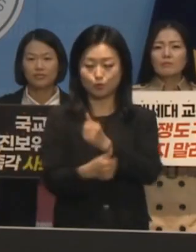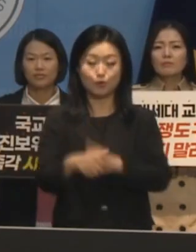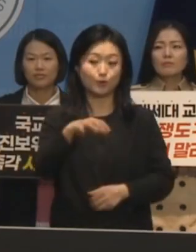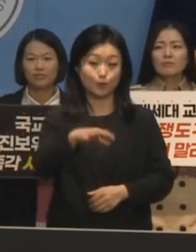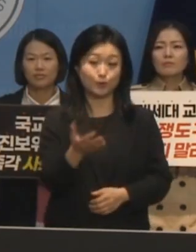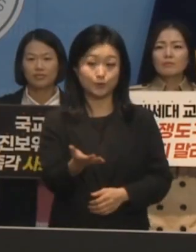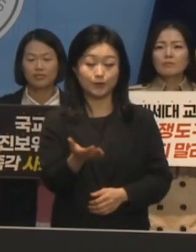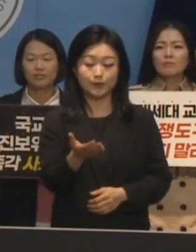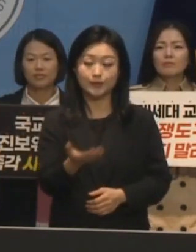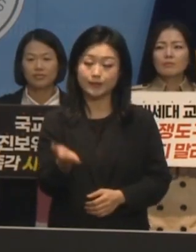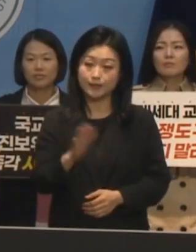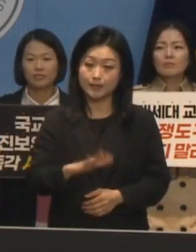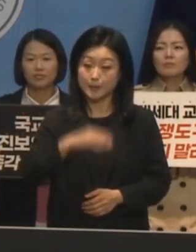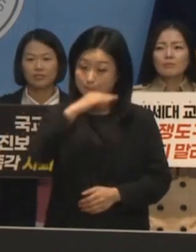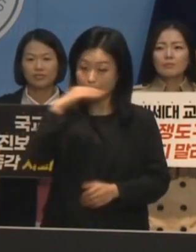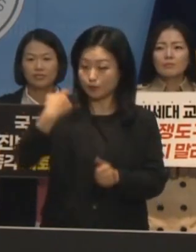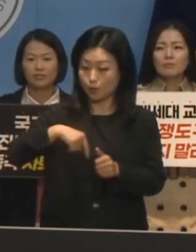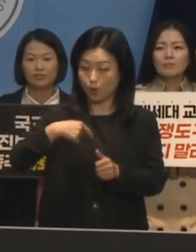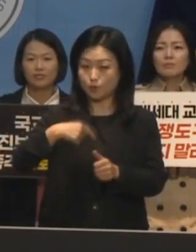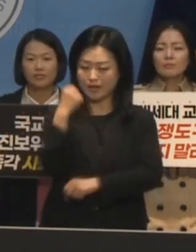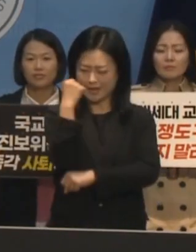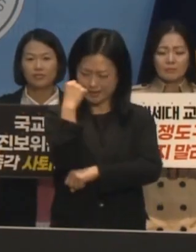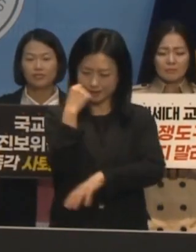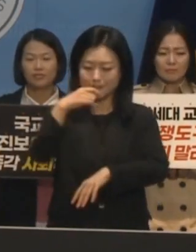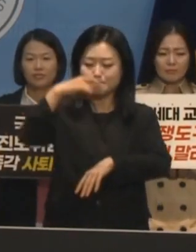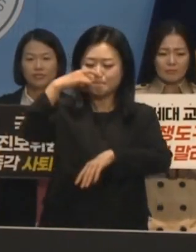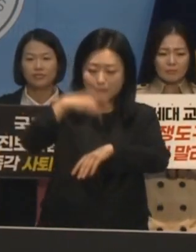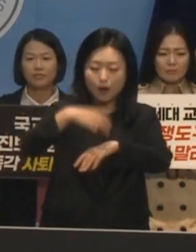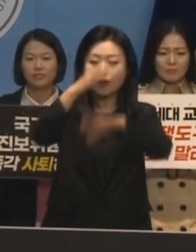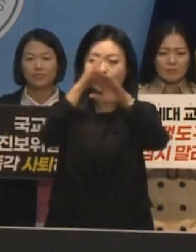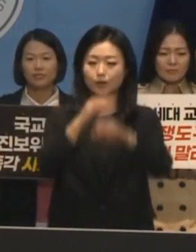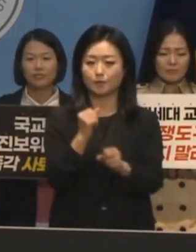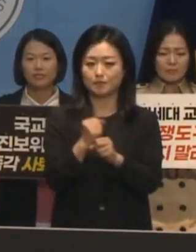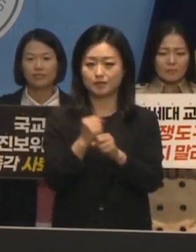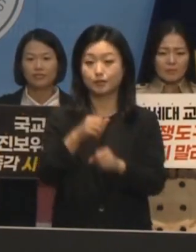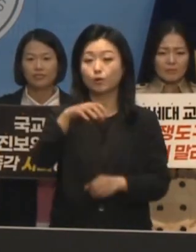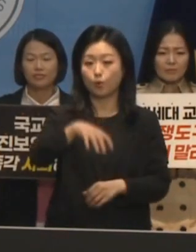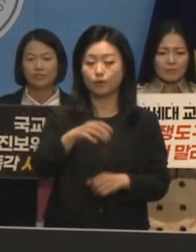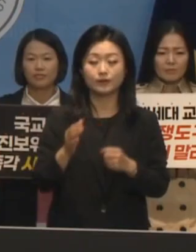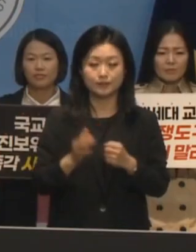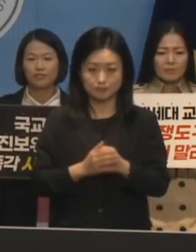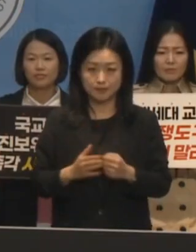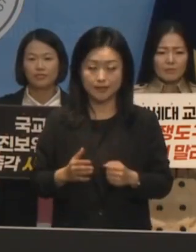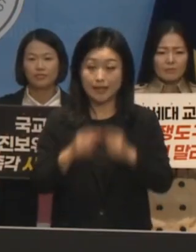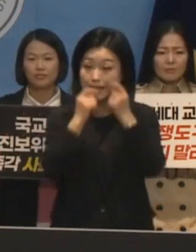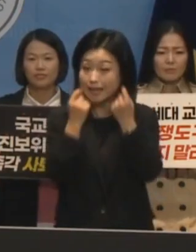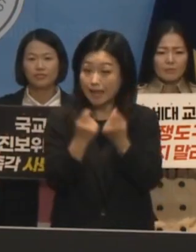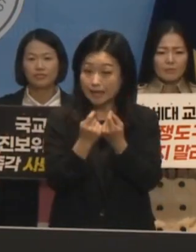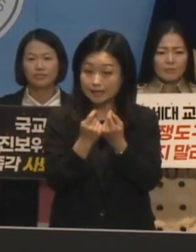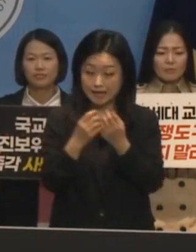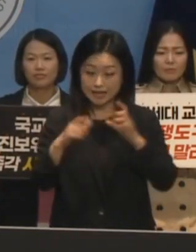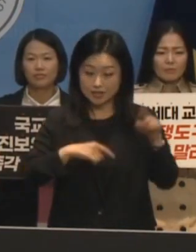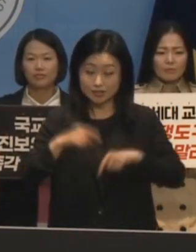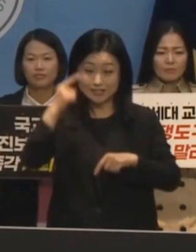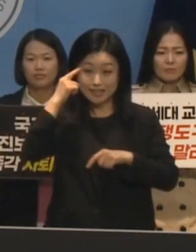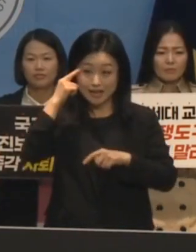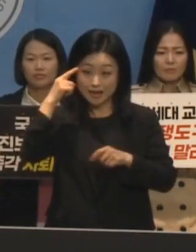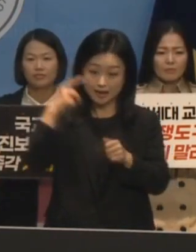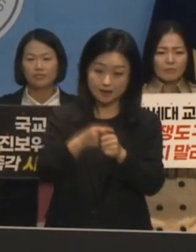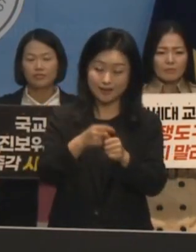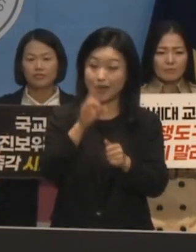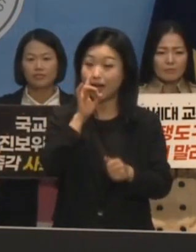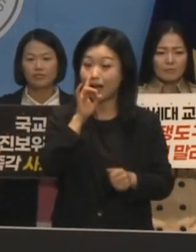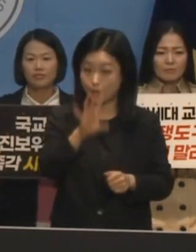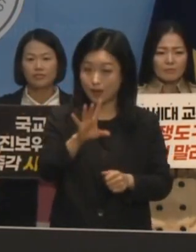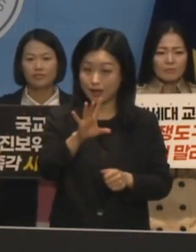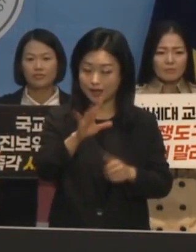올바른 교육을 위한 하나의 큰 틀을 만들어 나가는 과정이기 때문에 한 개인의 정치적 이념이 개입되어서는 안